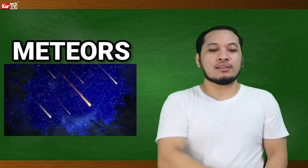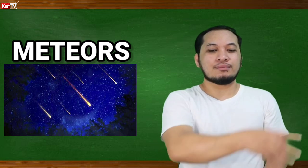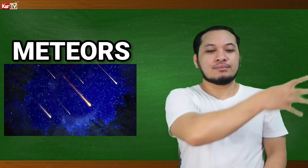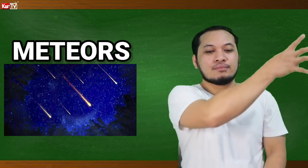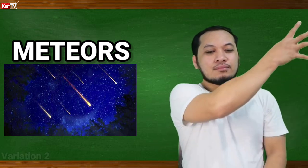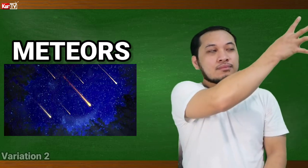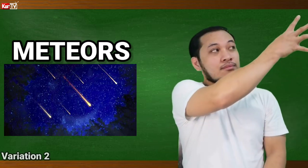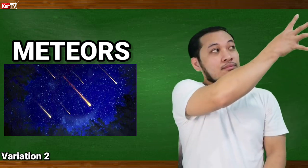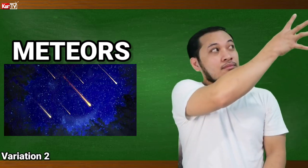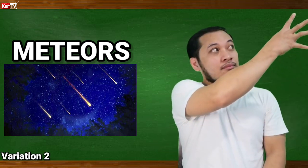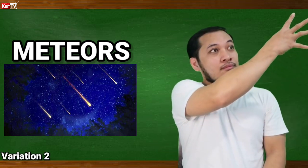lang